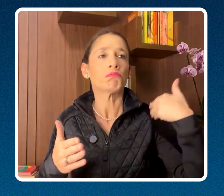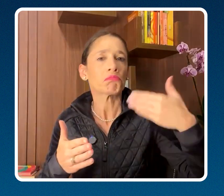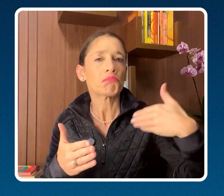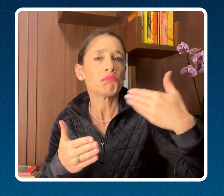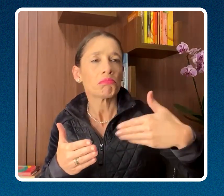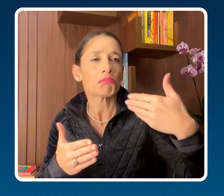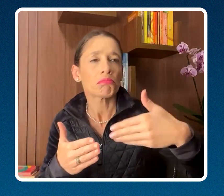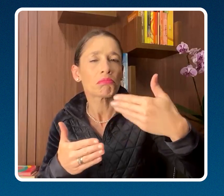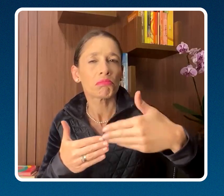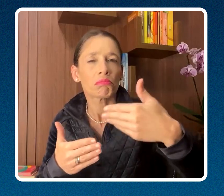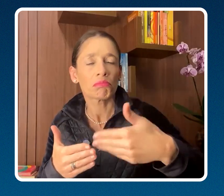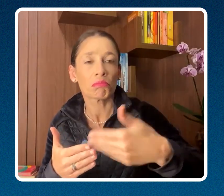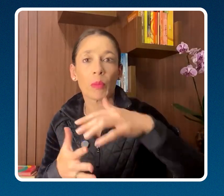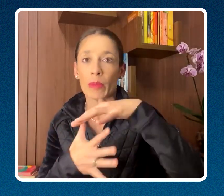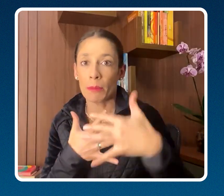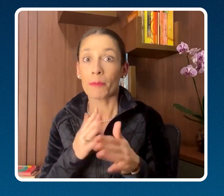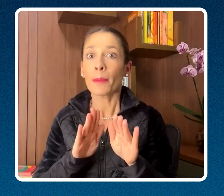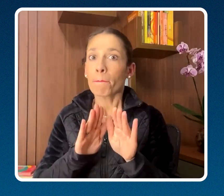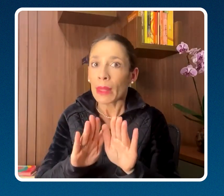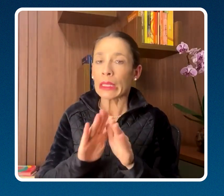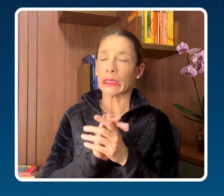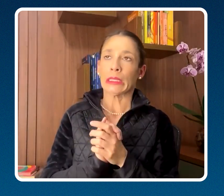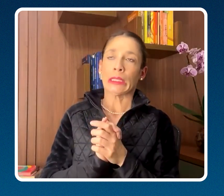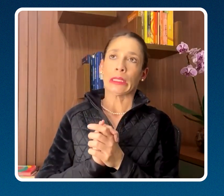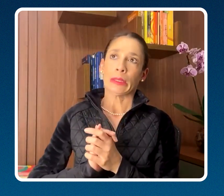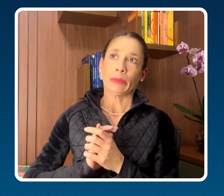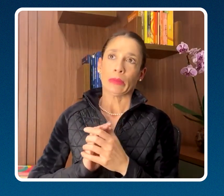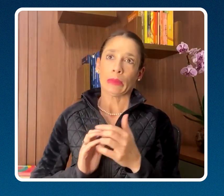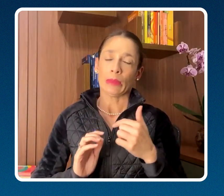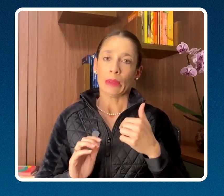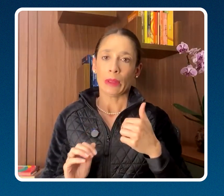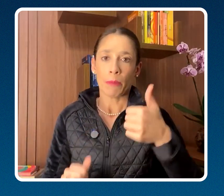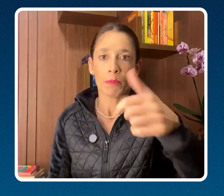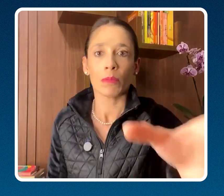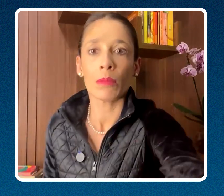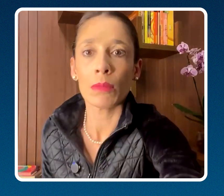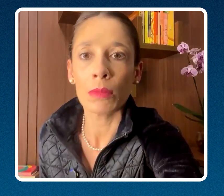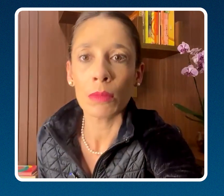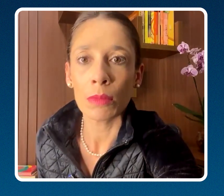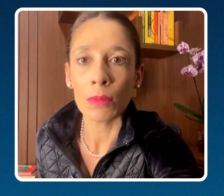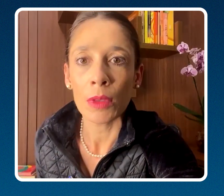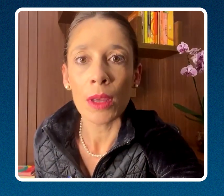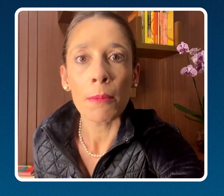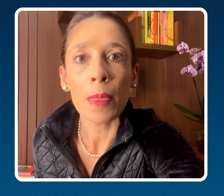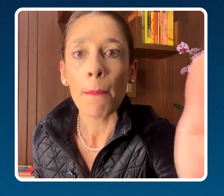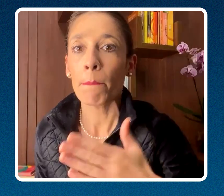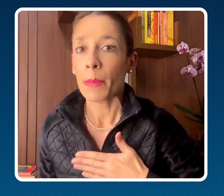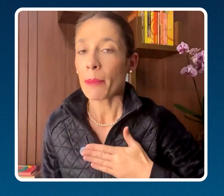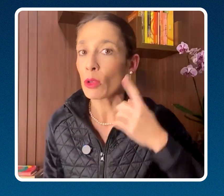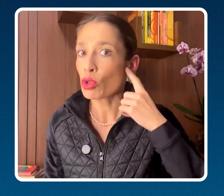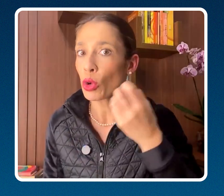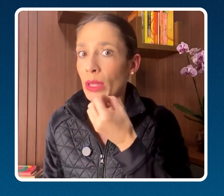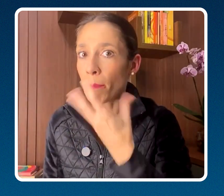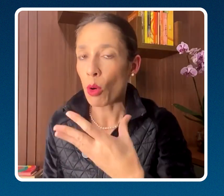trajetória na Libras, foi indo, mas só que eu não sei se a professora está me ouvindo bem, não sei se o som tá legal, assim, porque... Para